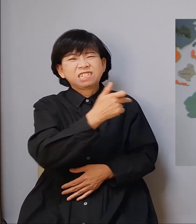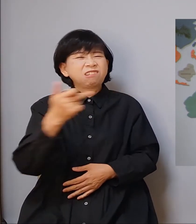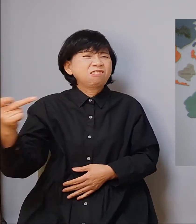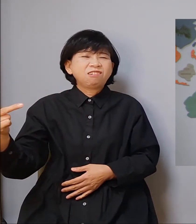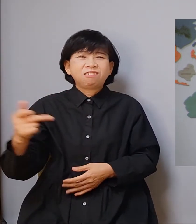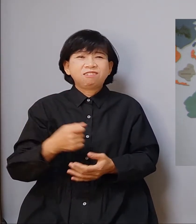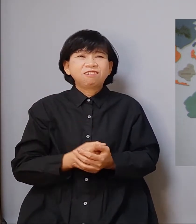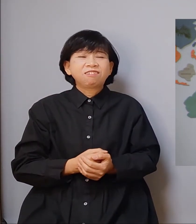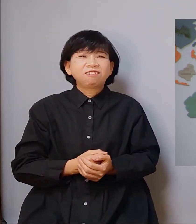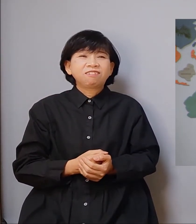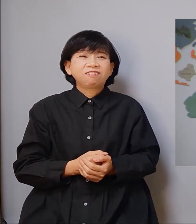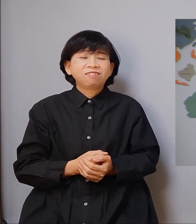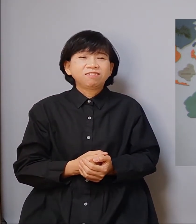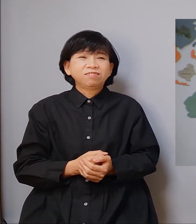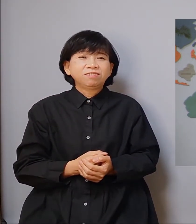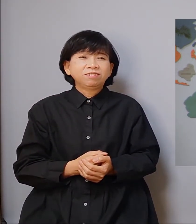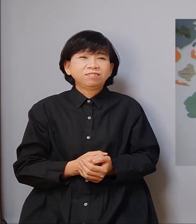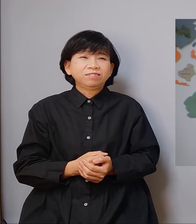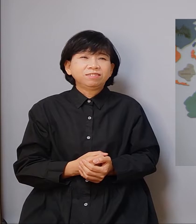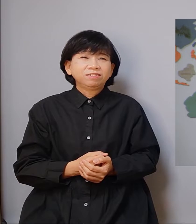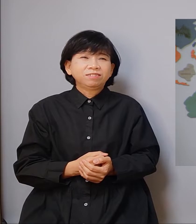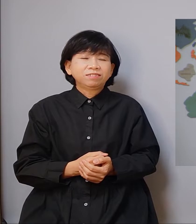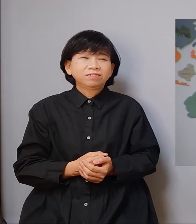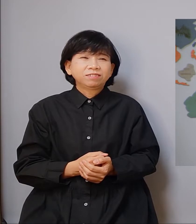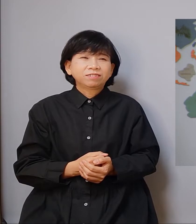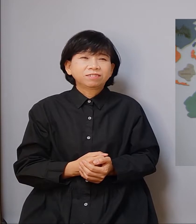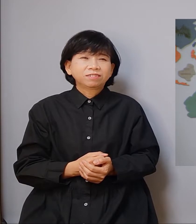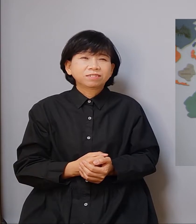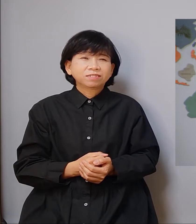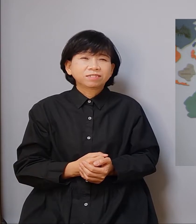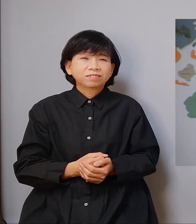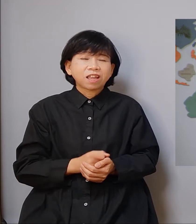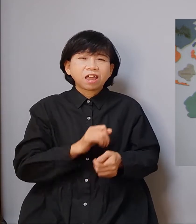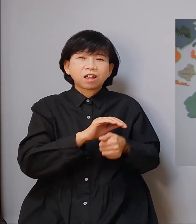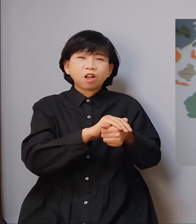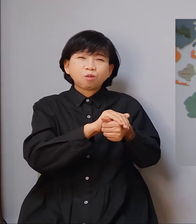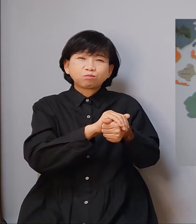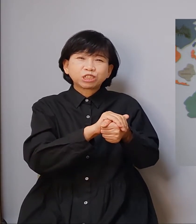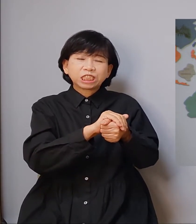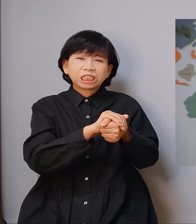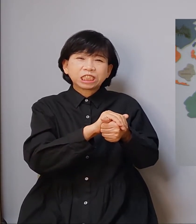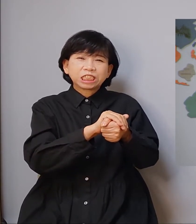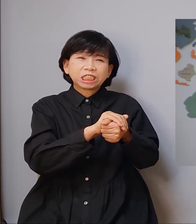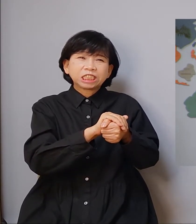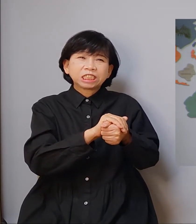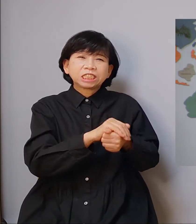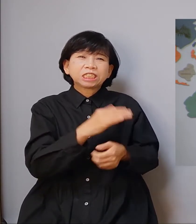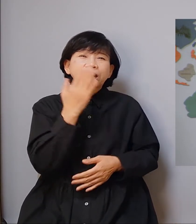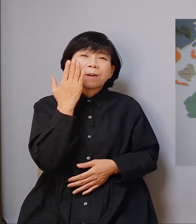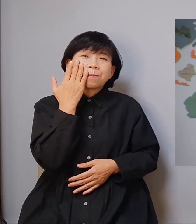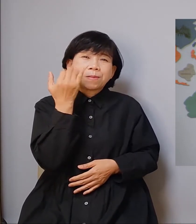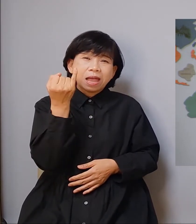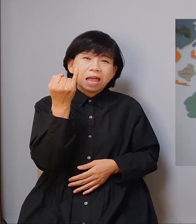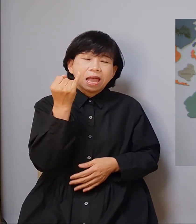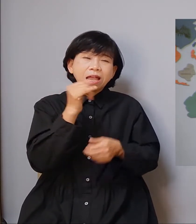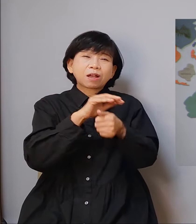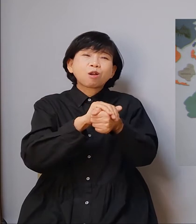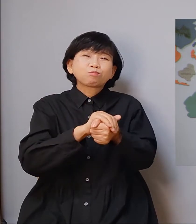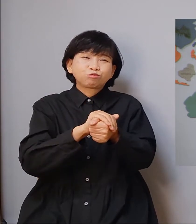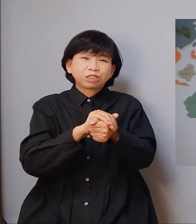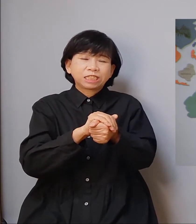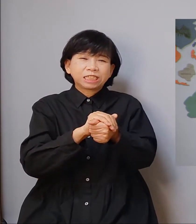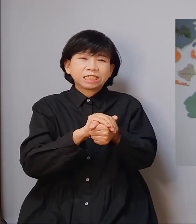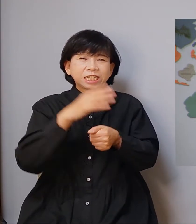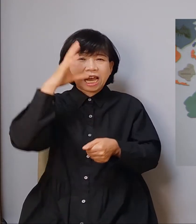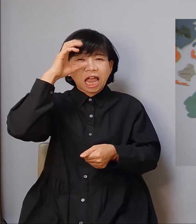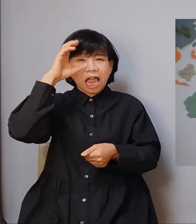바다 거북이라고 합니다. 암컷 거북이가 알을 낳기 위해 모래 언덕에 오르게 됩니다. 거북이가 알을 낳은